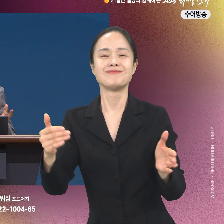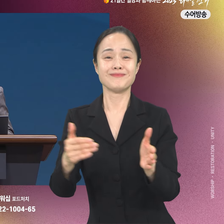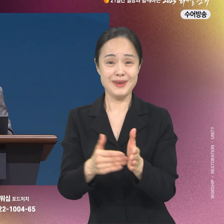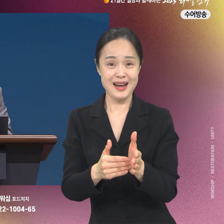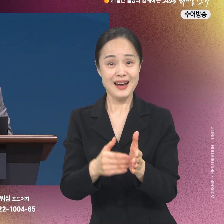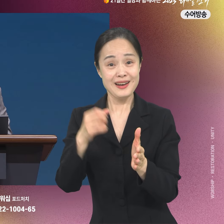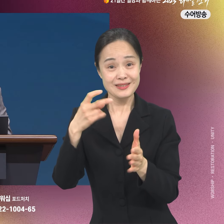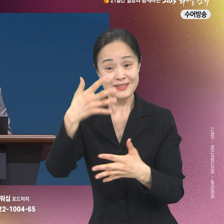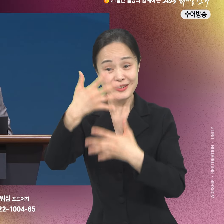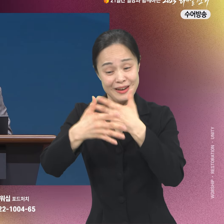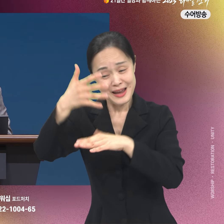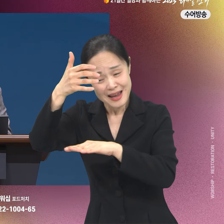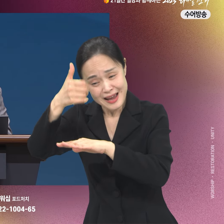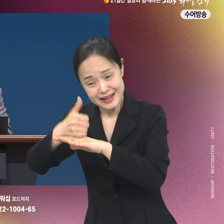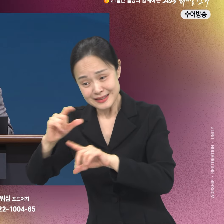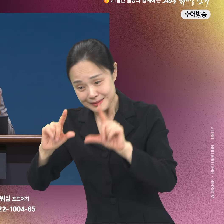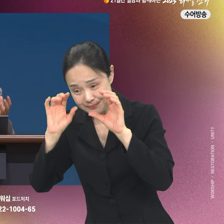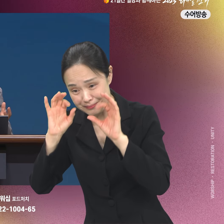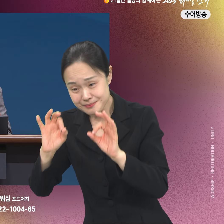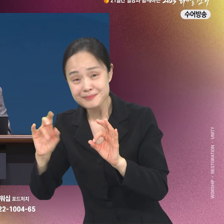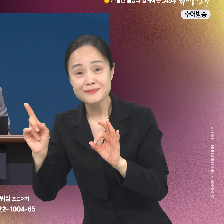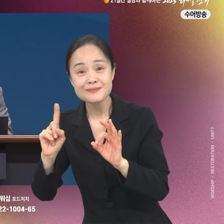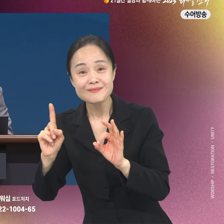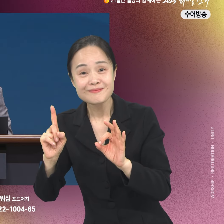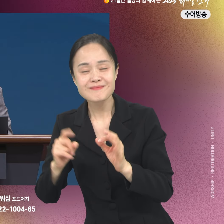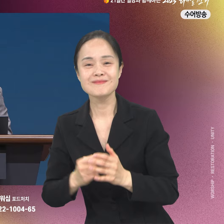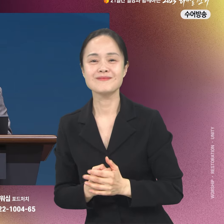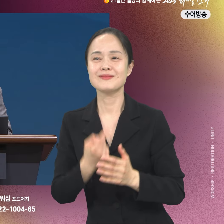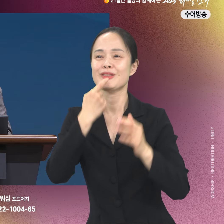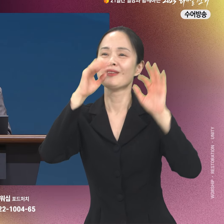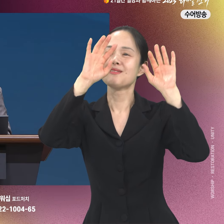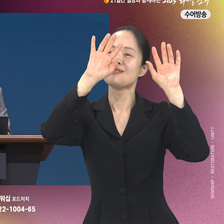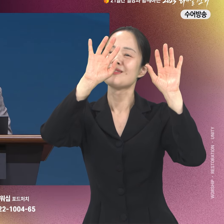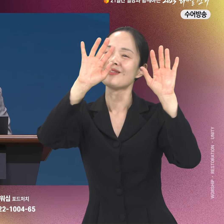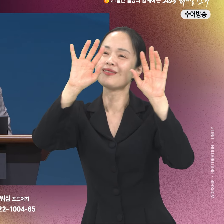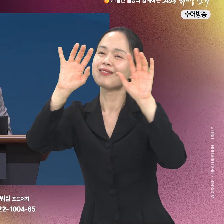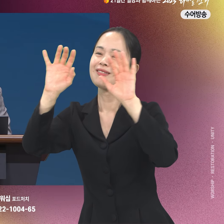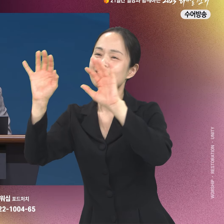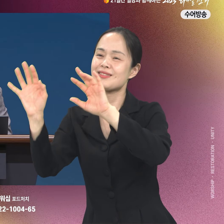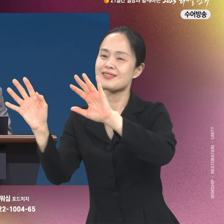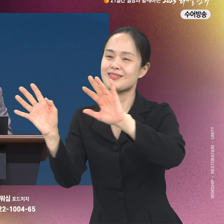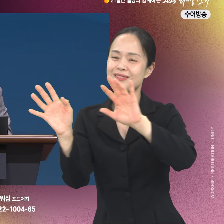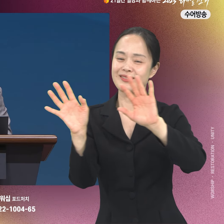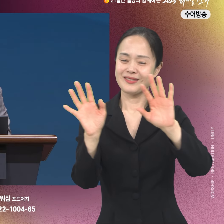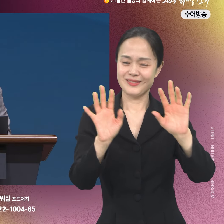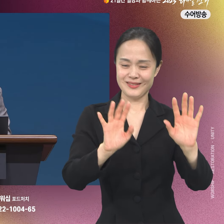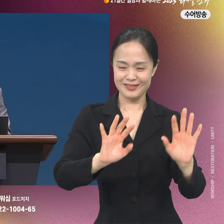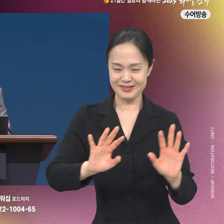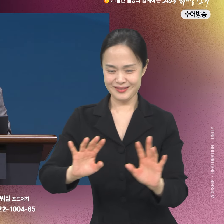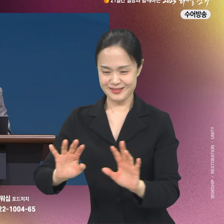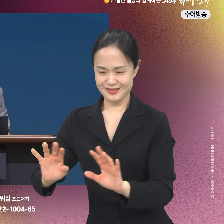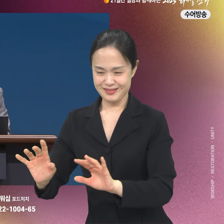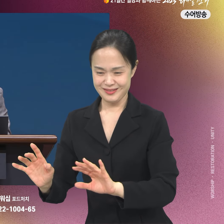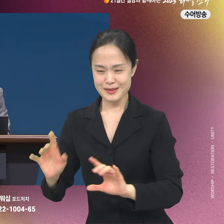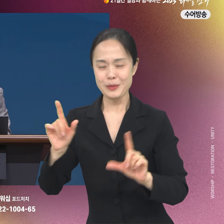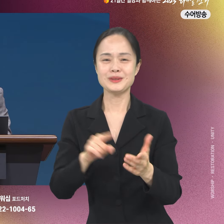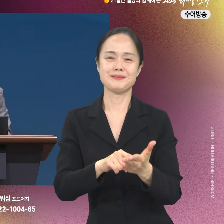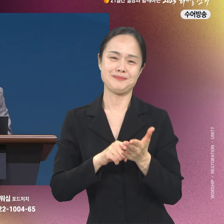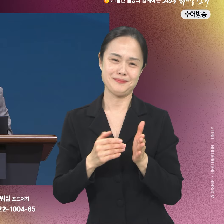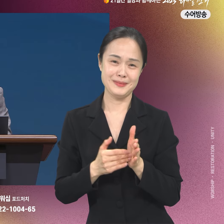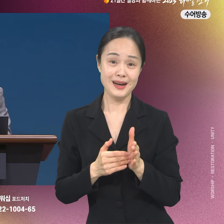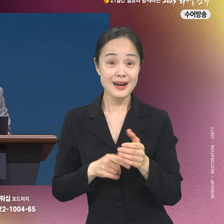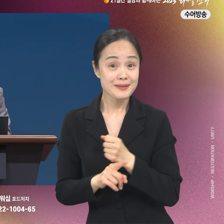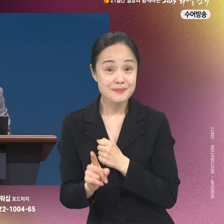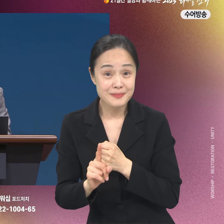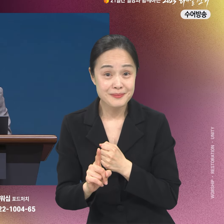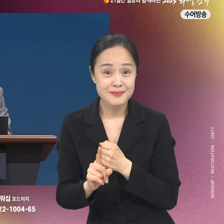시작해요. 예수님 이야기가, 복음이 세상에 널리 전파되기를 바라는 마음을 거기다가 담아 놓은